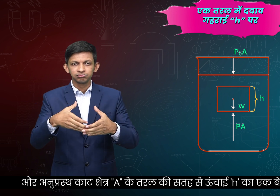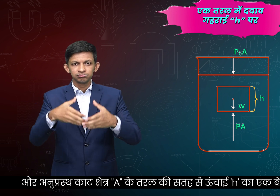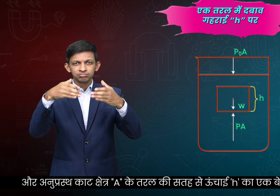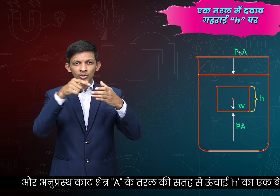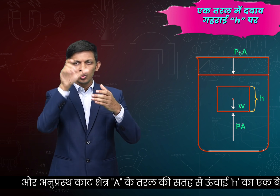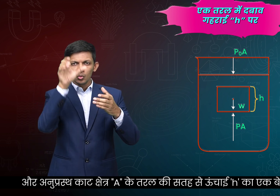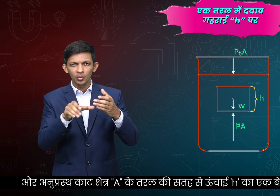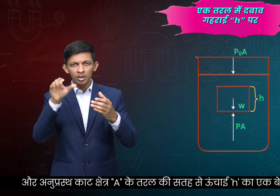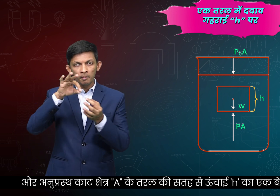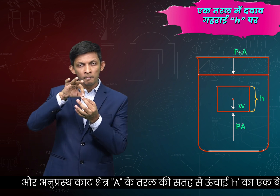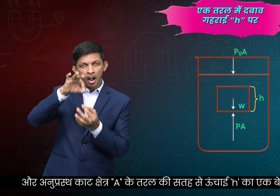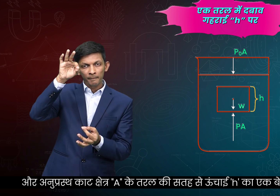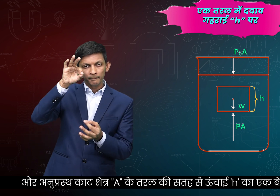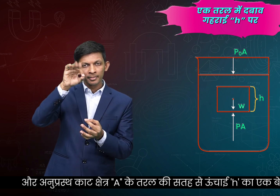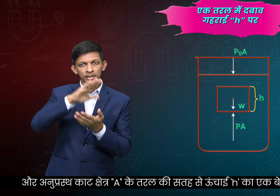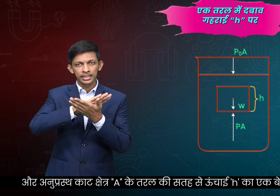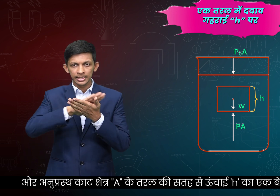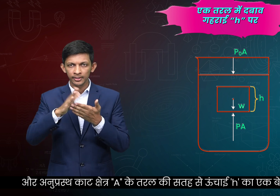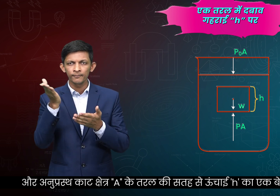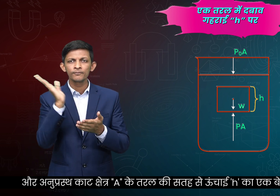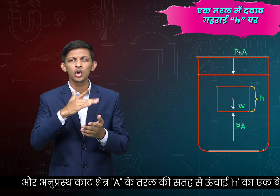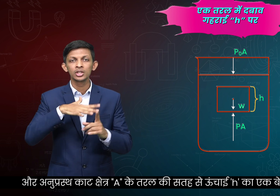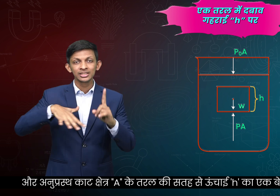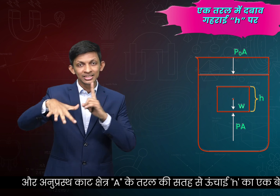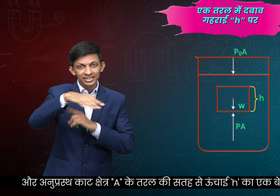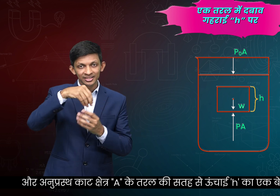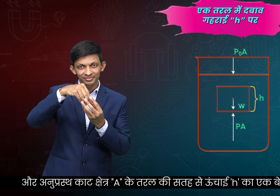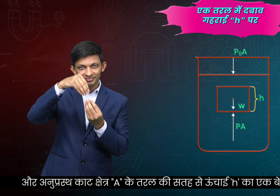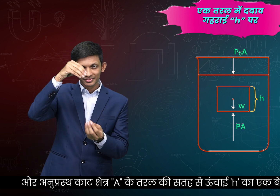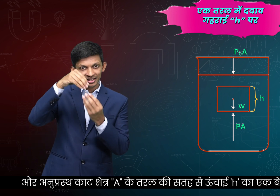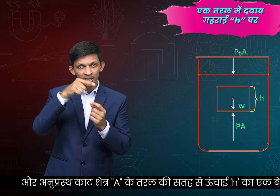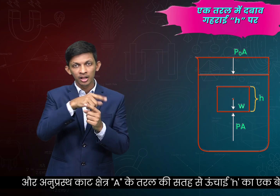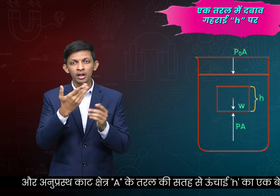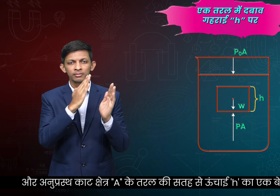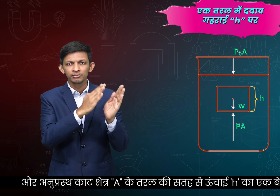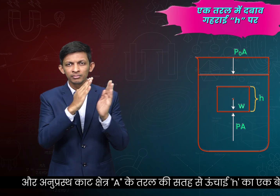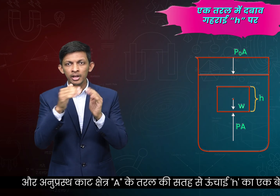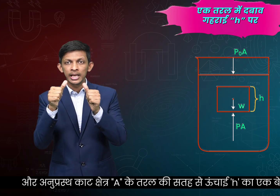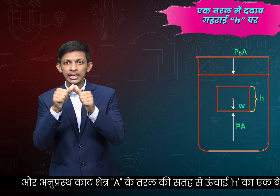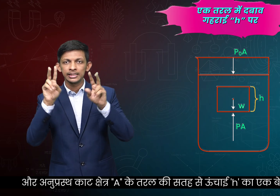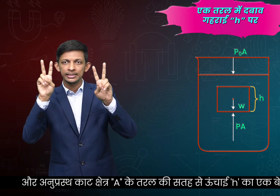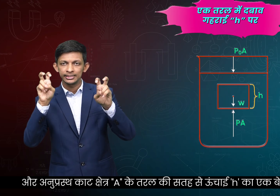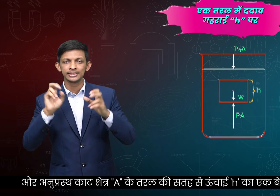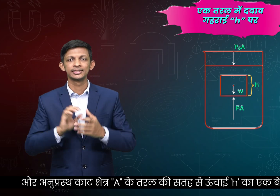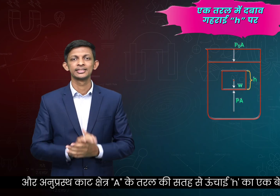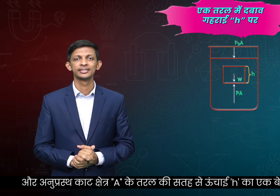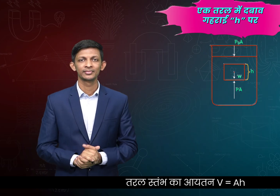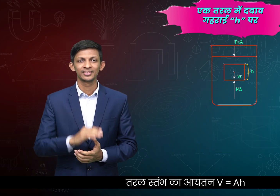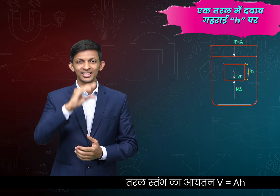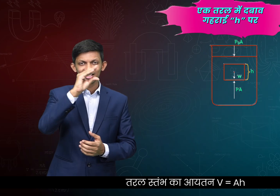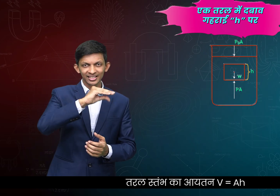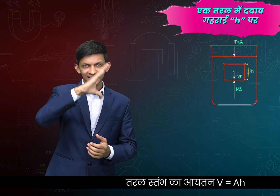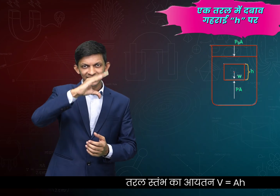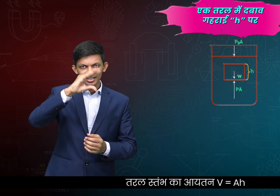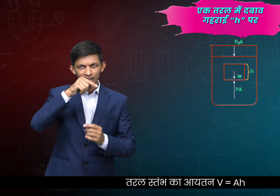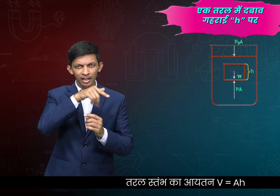की सतह से ऊंचाई h का एक बेलनाकार स्तंभ है।